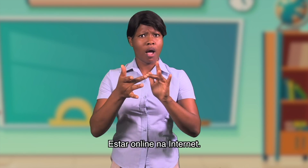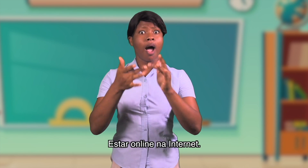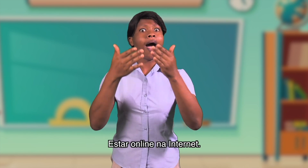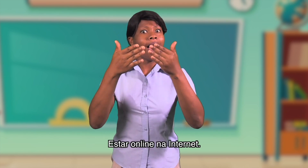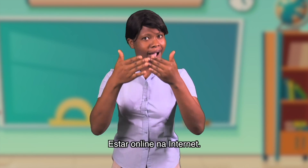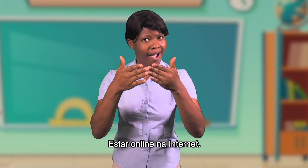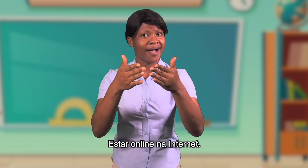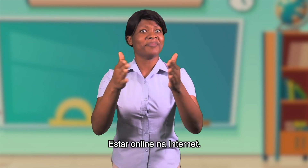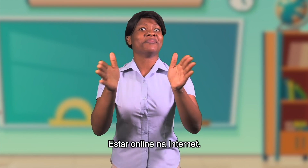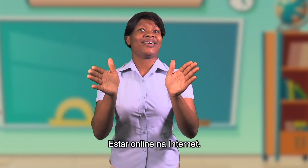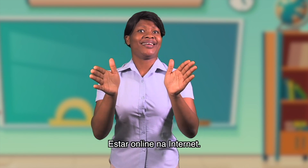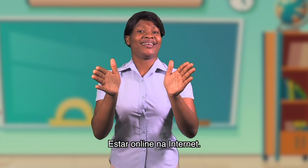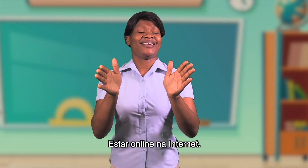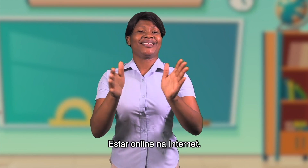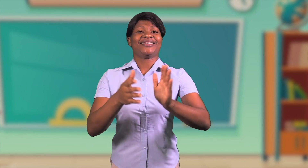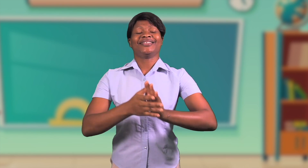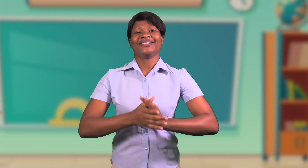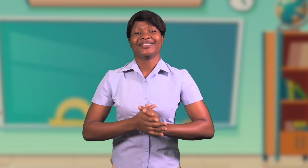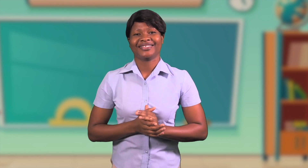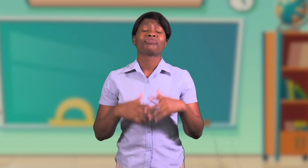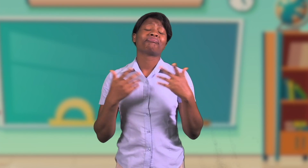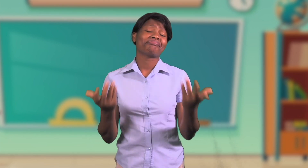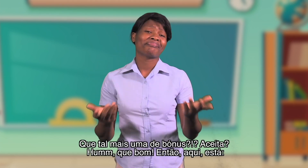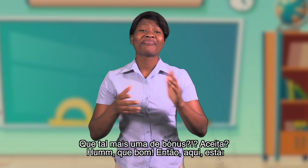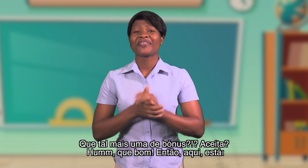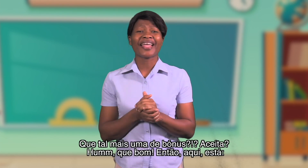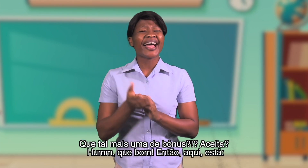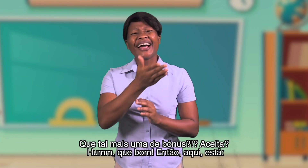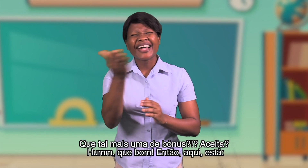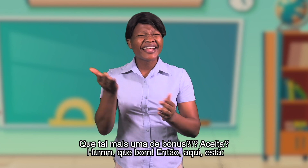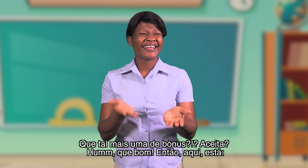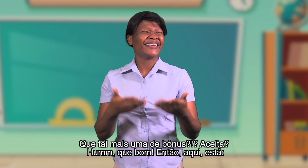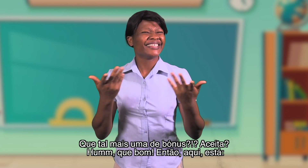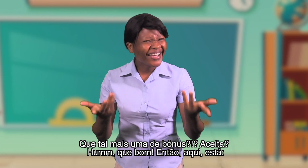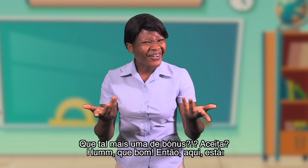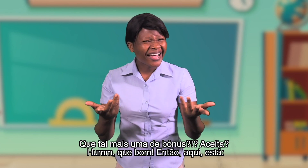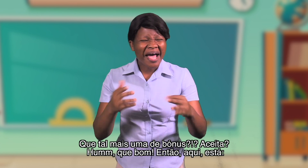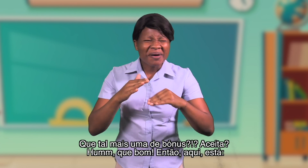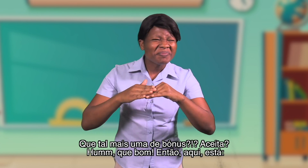Estar online na internet. Que tal mais um bônus?